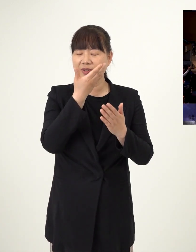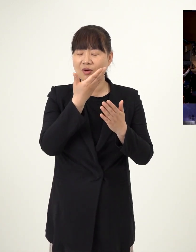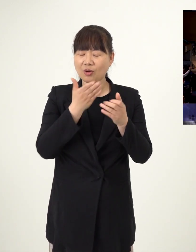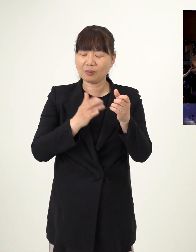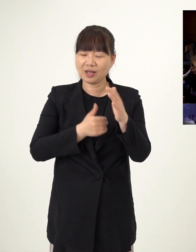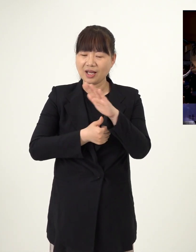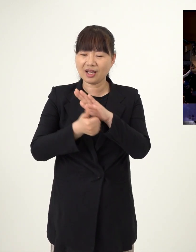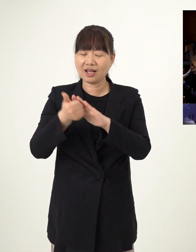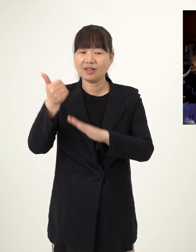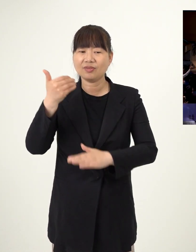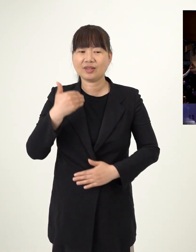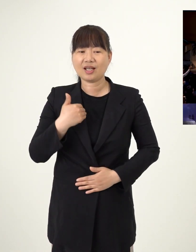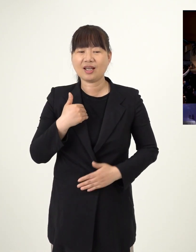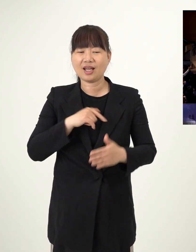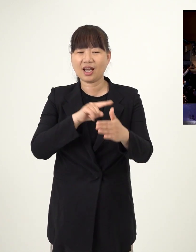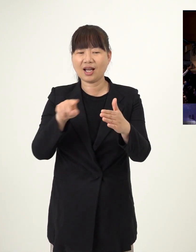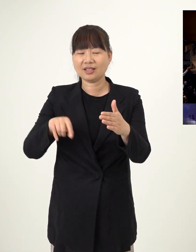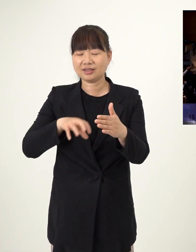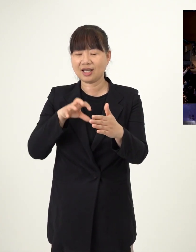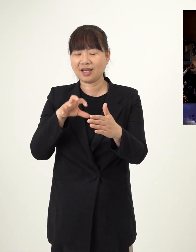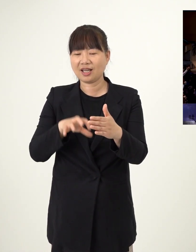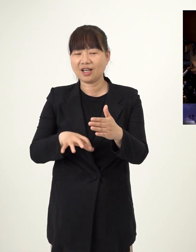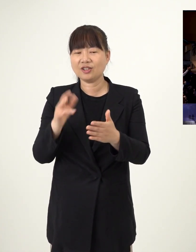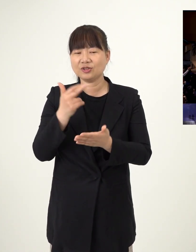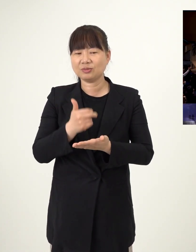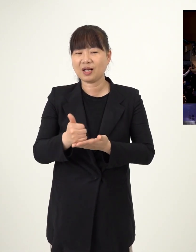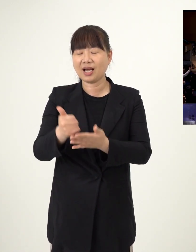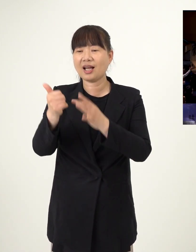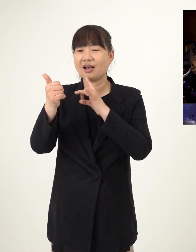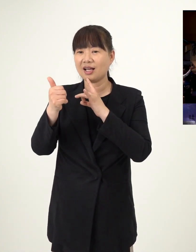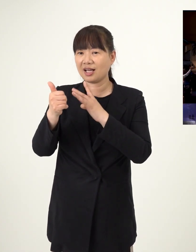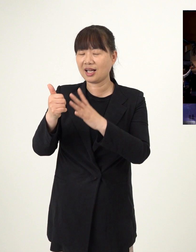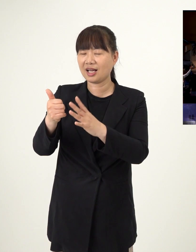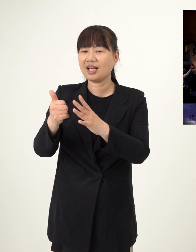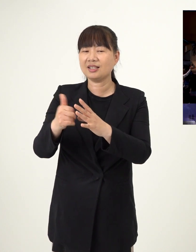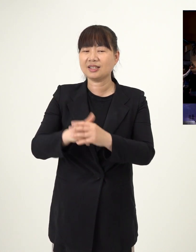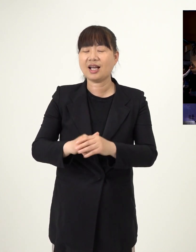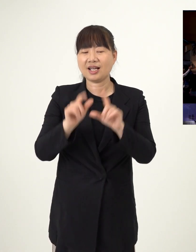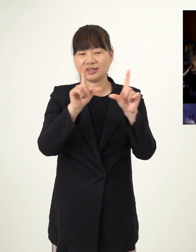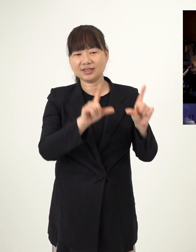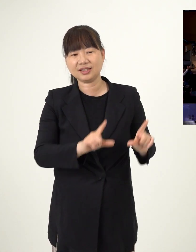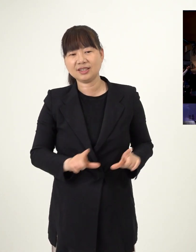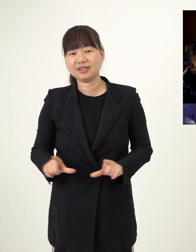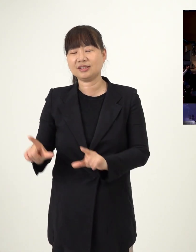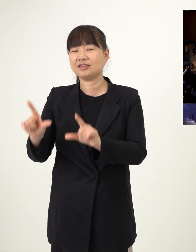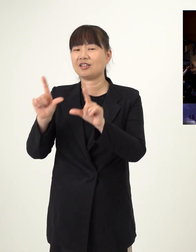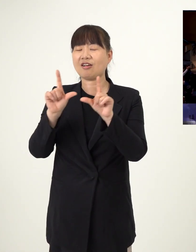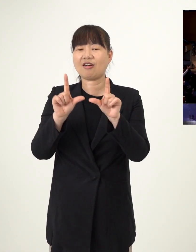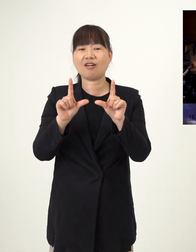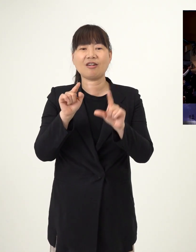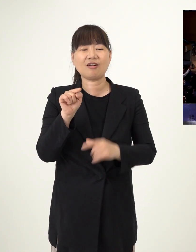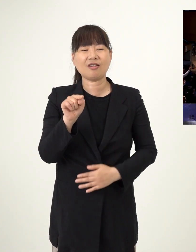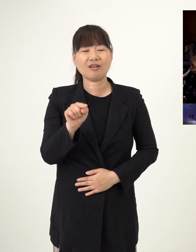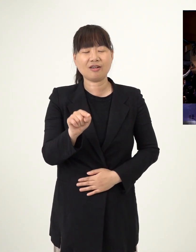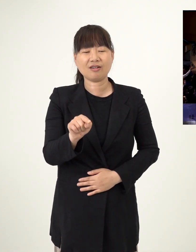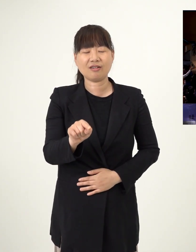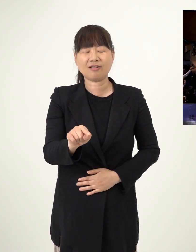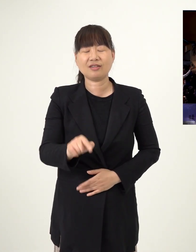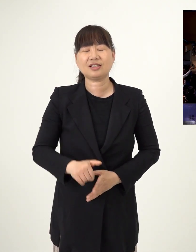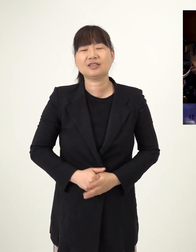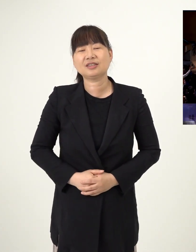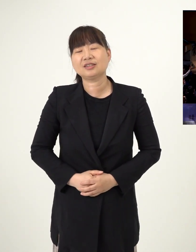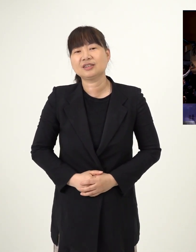십자가의 소망, 내 안에 주만 사시는 것.